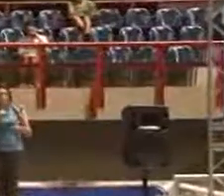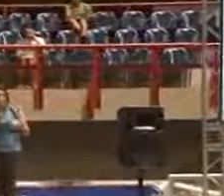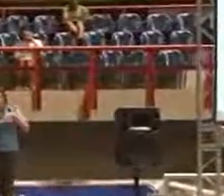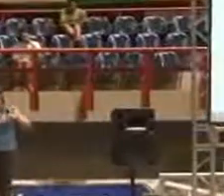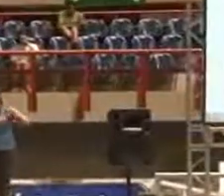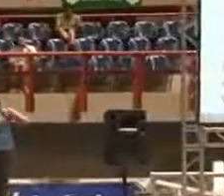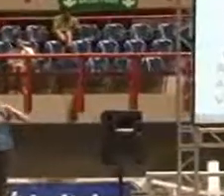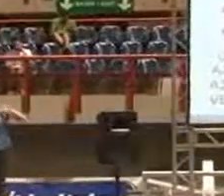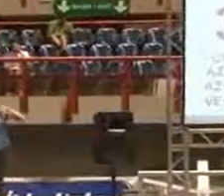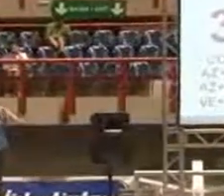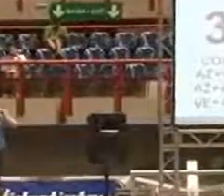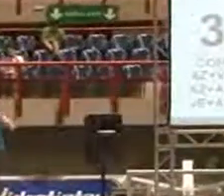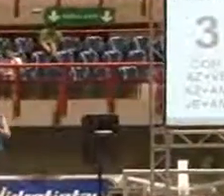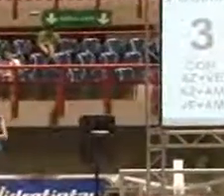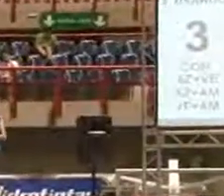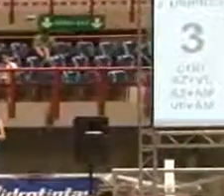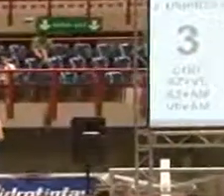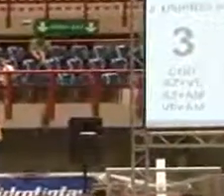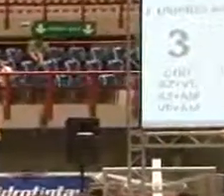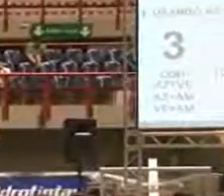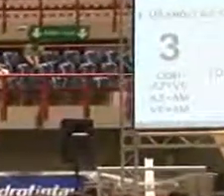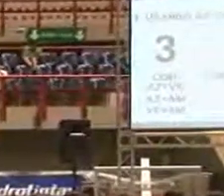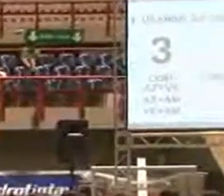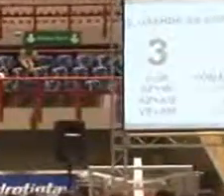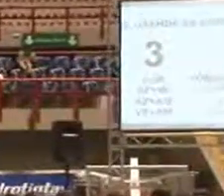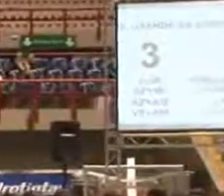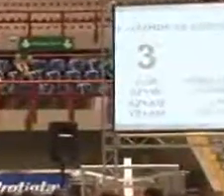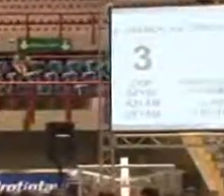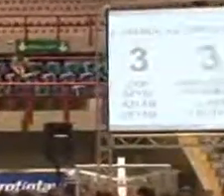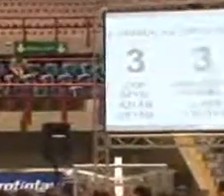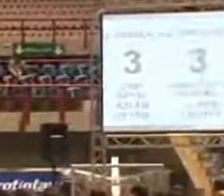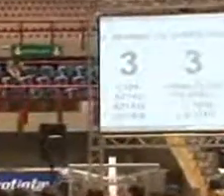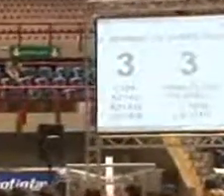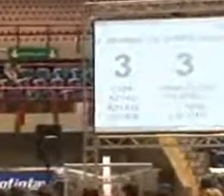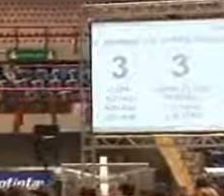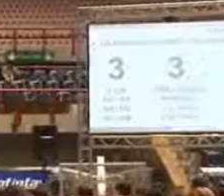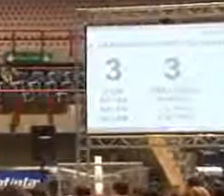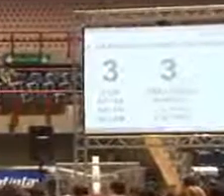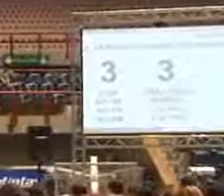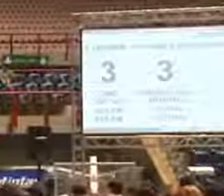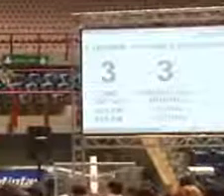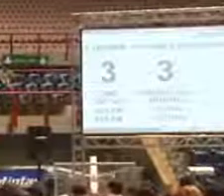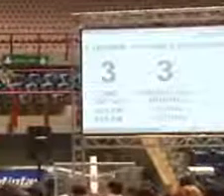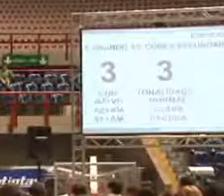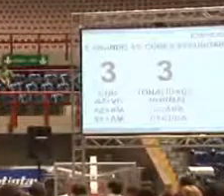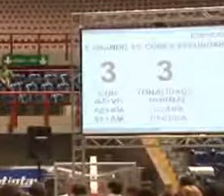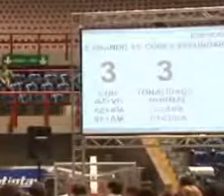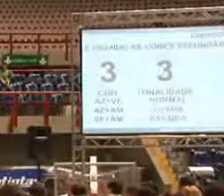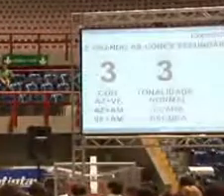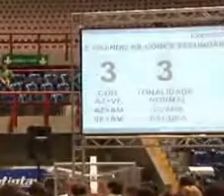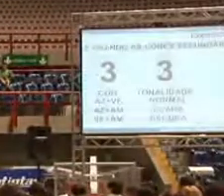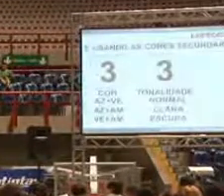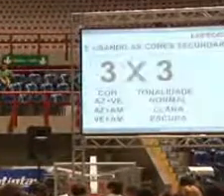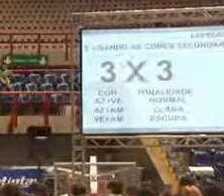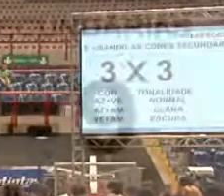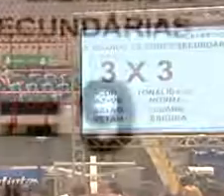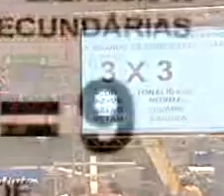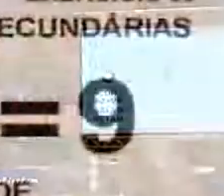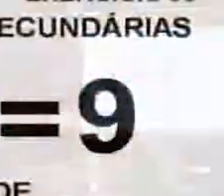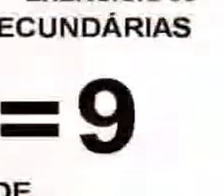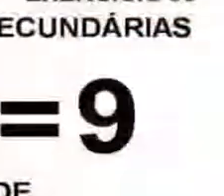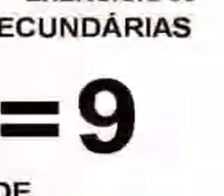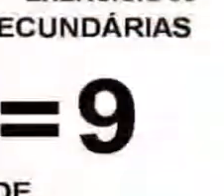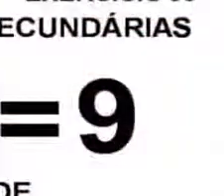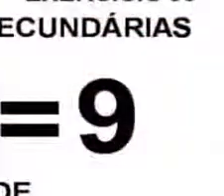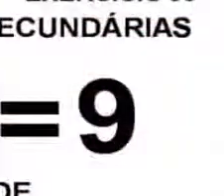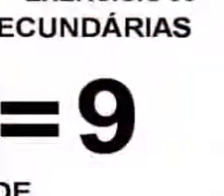são 3. Aí cada uma dessas cores também tem 3 tonalidades. A tonalidade normal, a clara e a escura. Aí se eu multiplicar isso aqui,